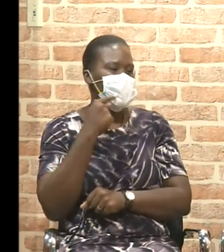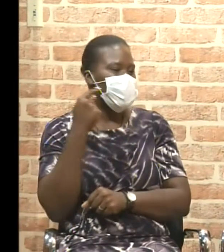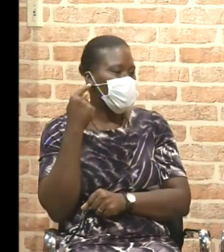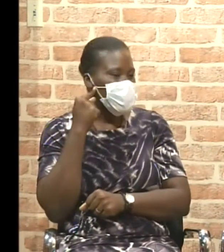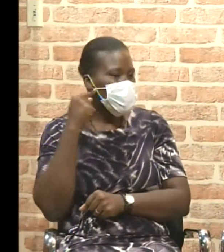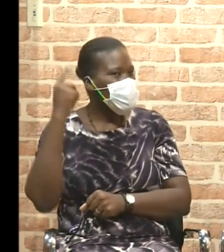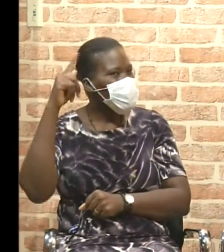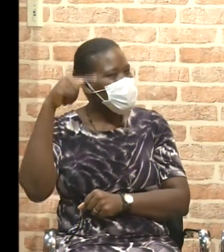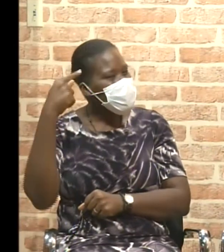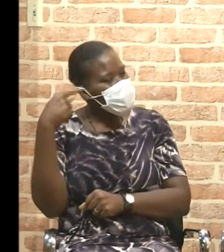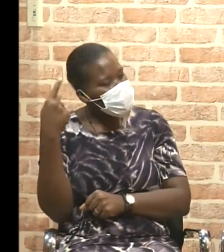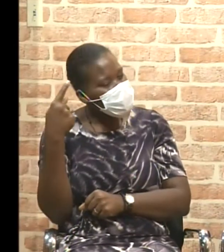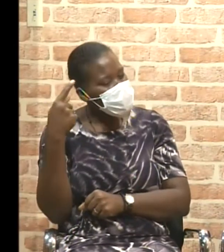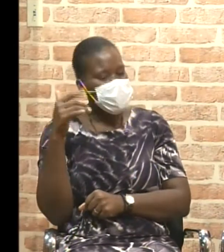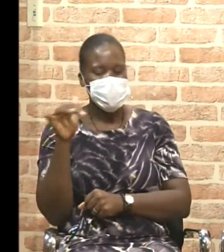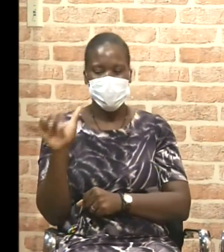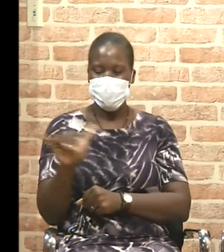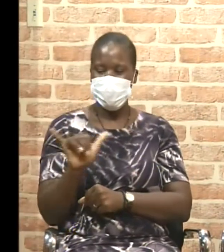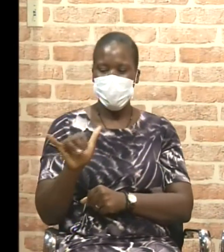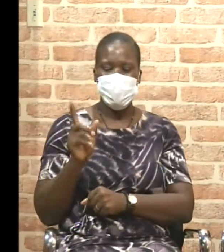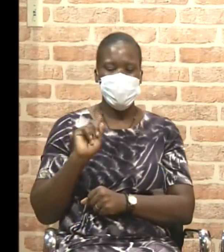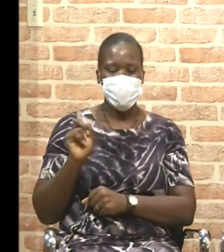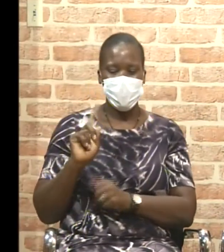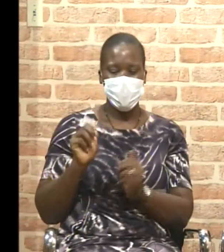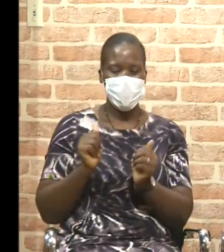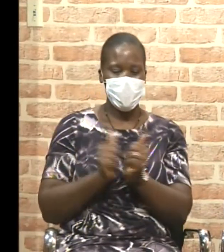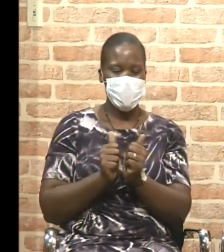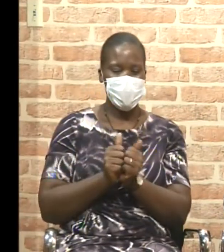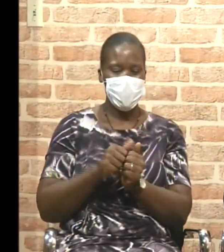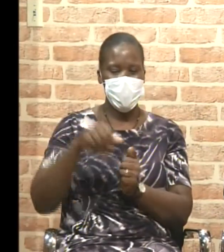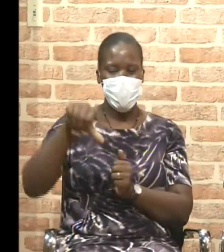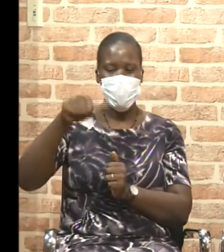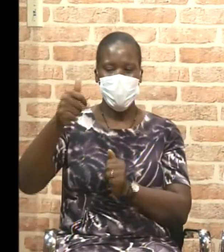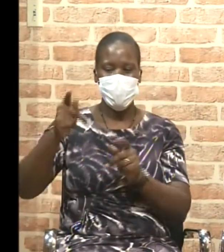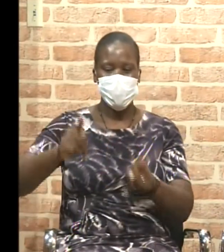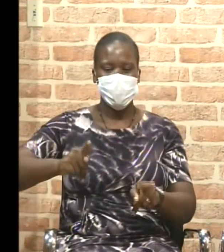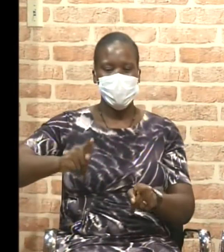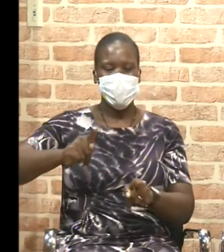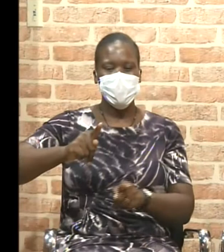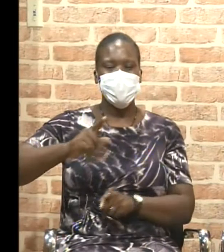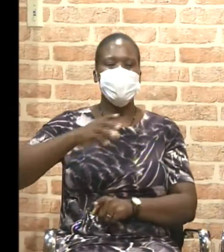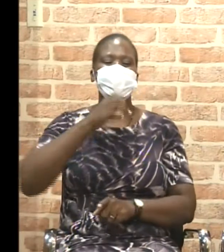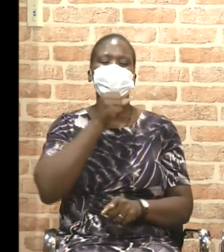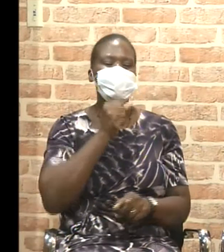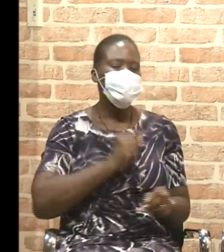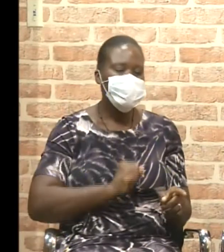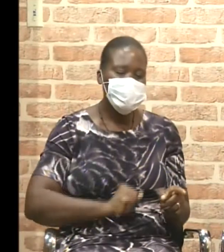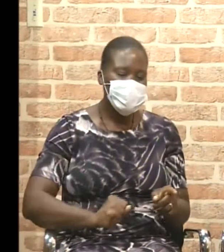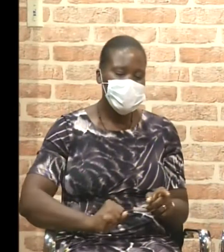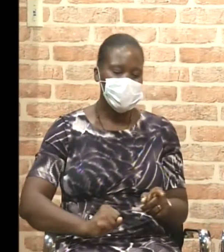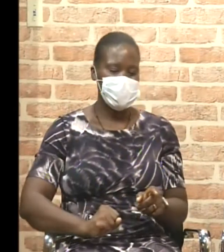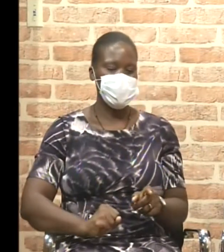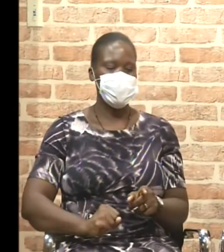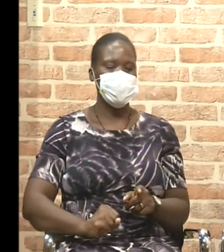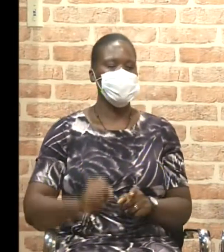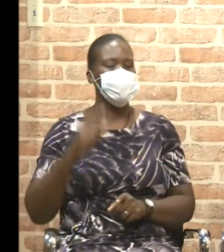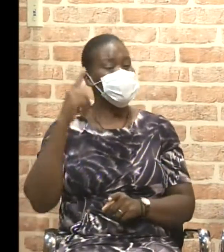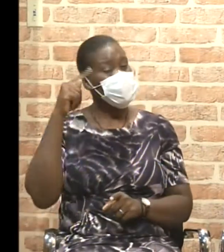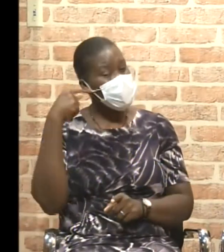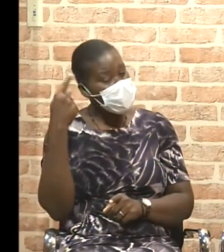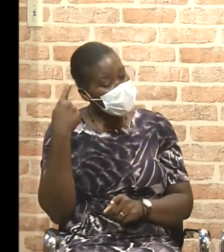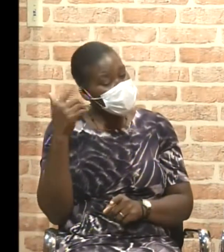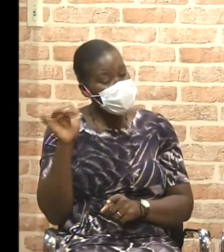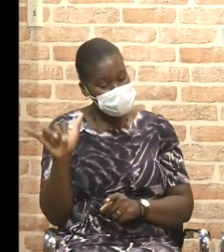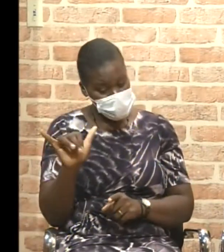les mêmes côtés avec l'autre monde qui est grand, qui gagne en pile l'âge, mais qui gagne deux couples psychosociales, des fois qui est